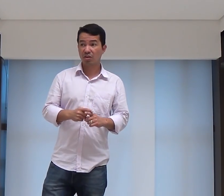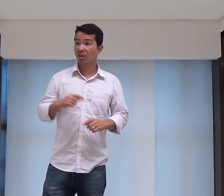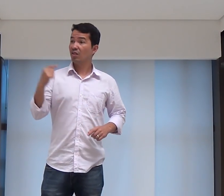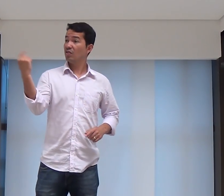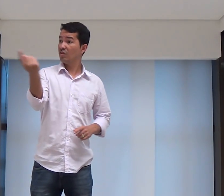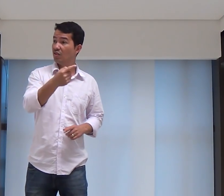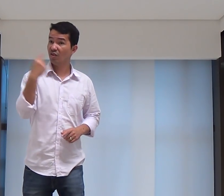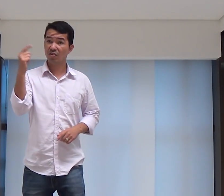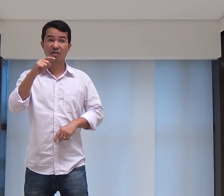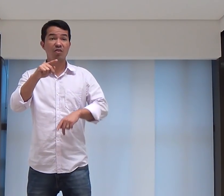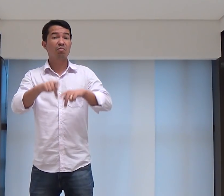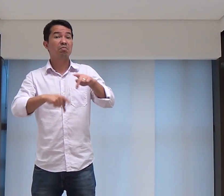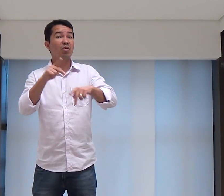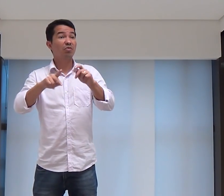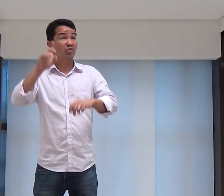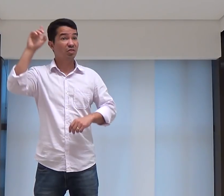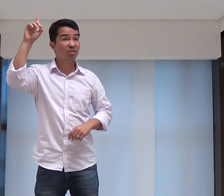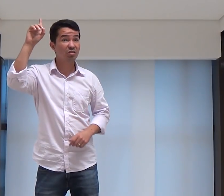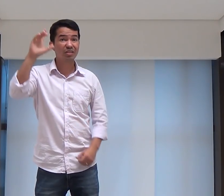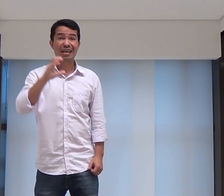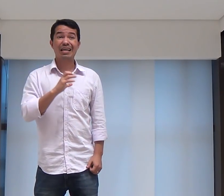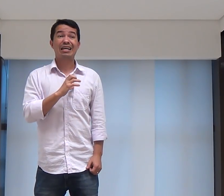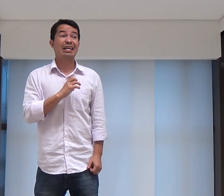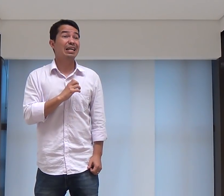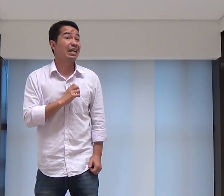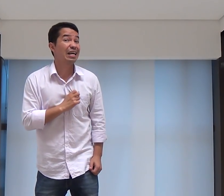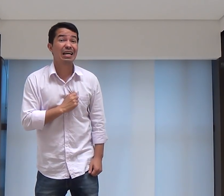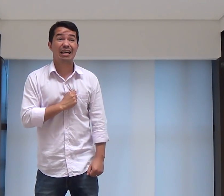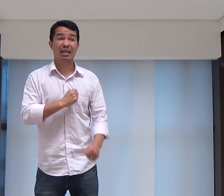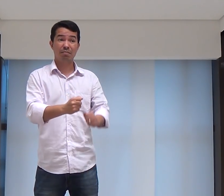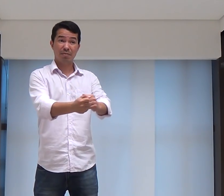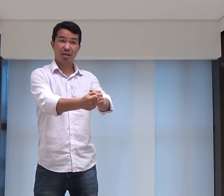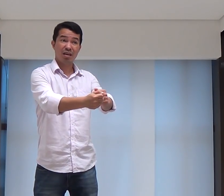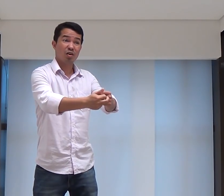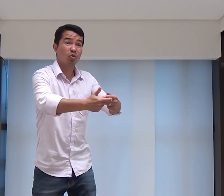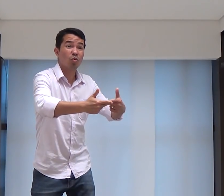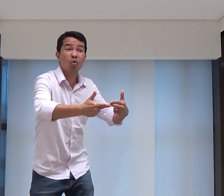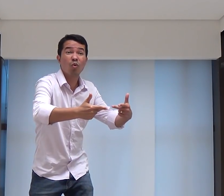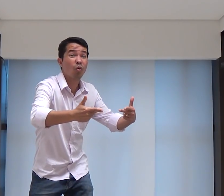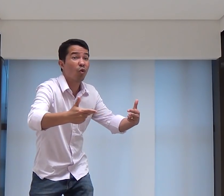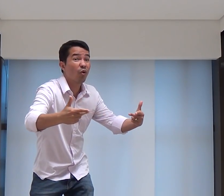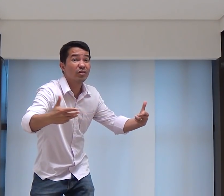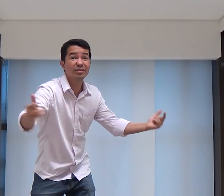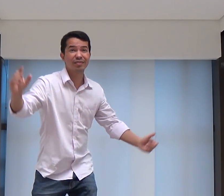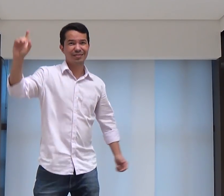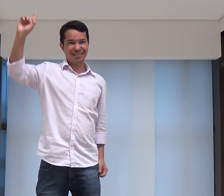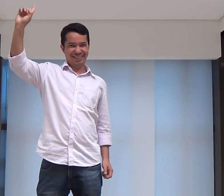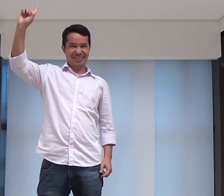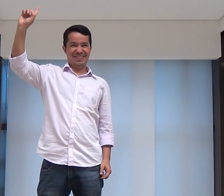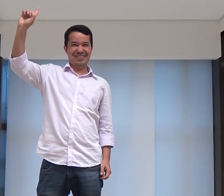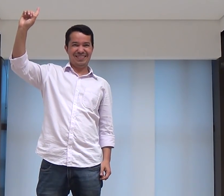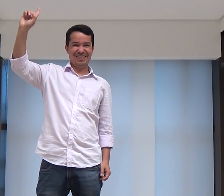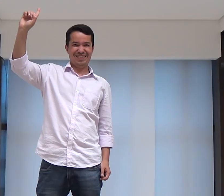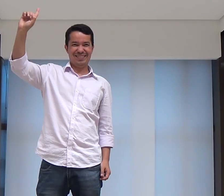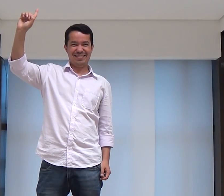atenção. Porque se somos povo de Deus, nós amamos as coisas de